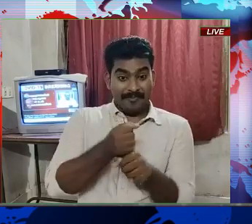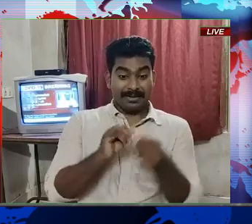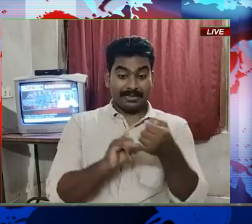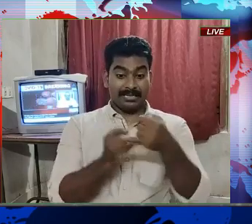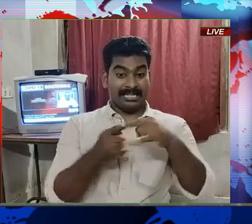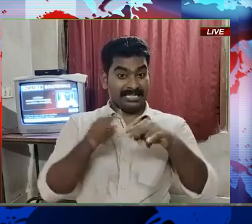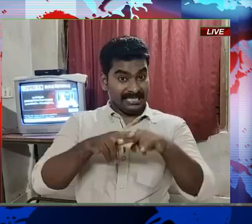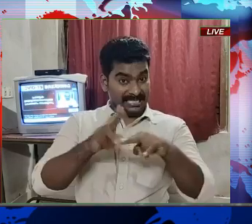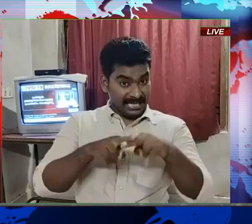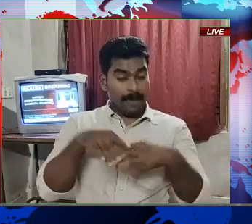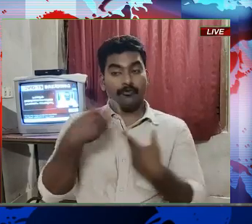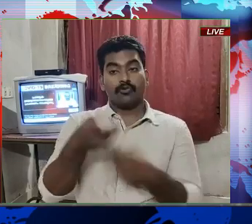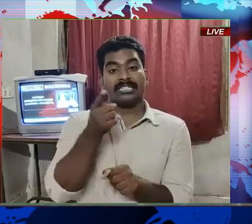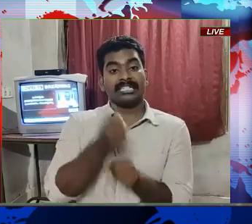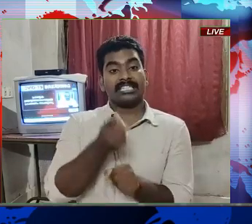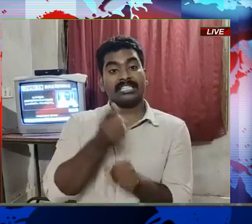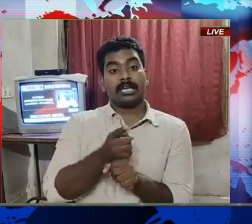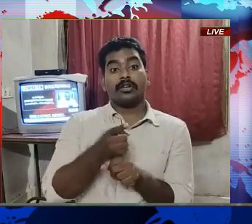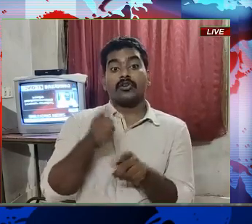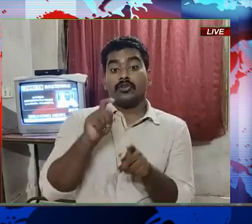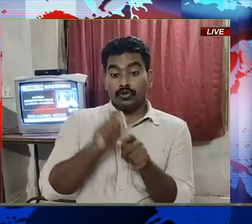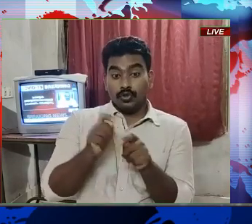കണ്ണൂർ പരിയാരം ഗവൺമെൻറ് മെഡിക്കൽ കോളേജിന്